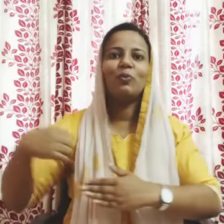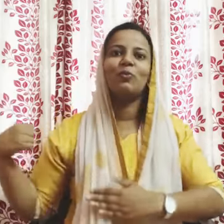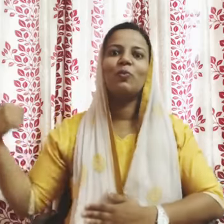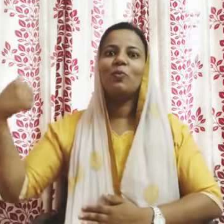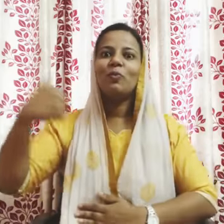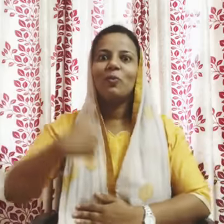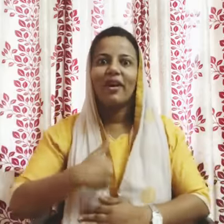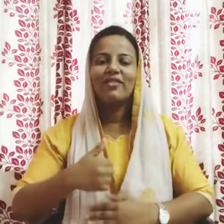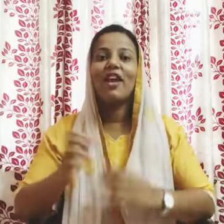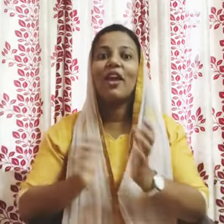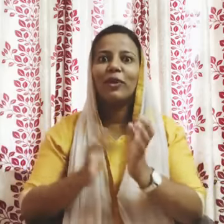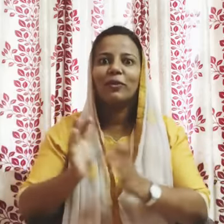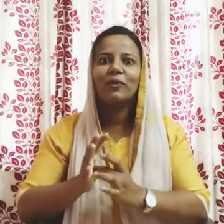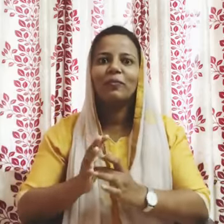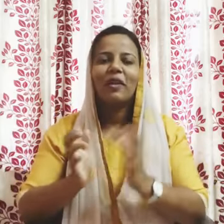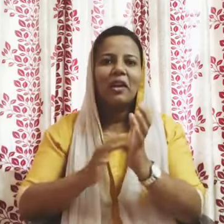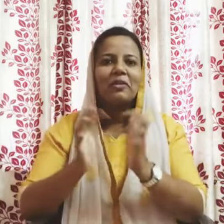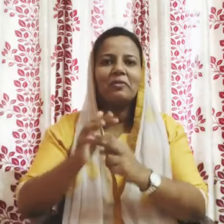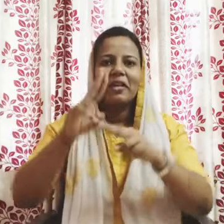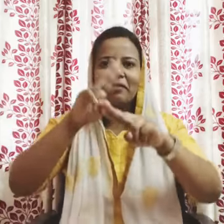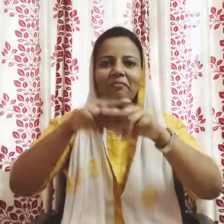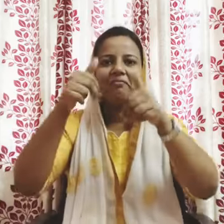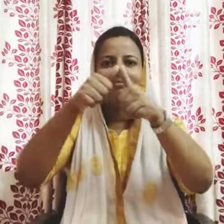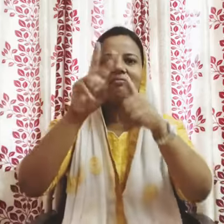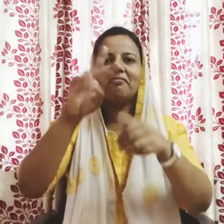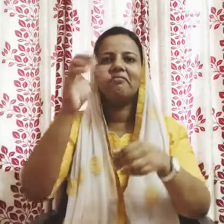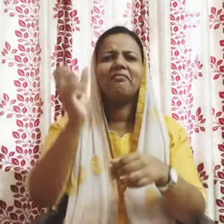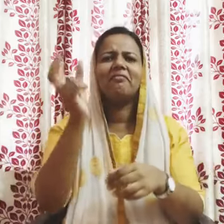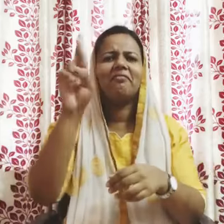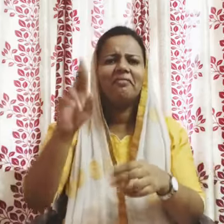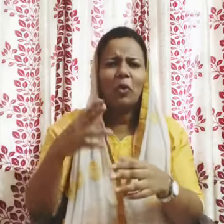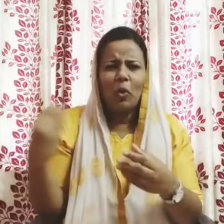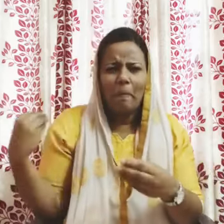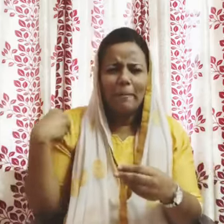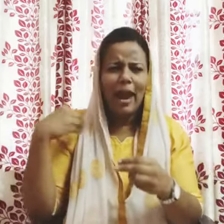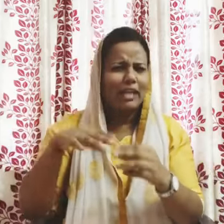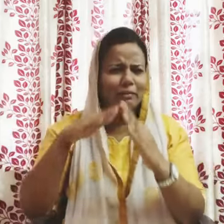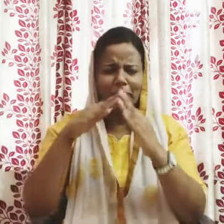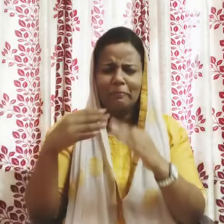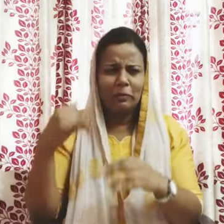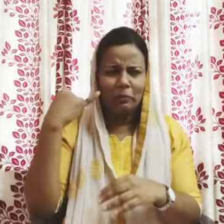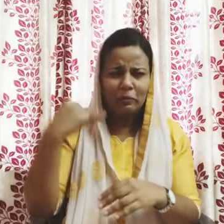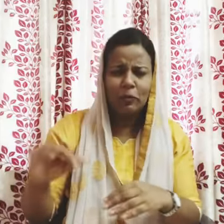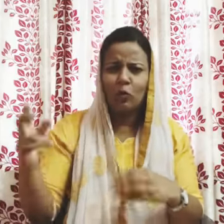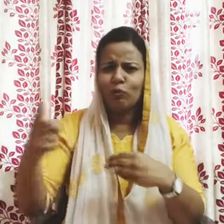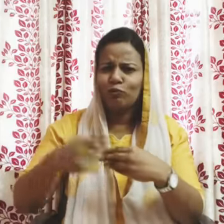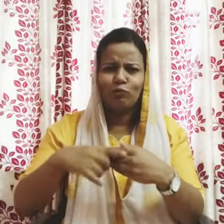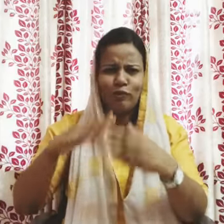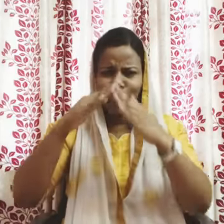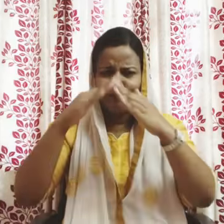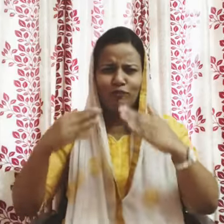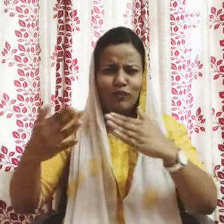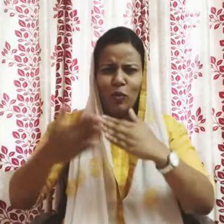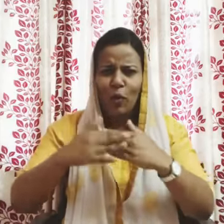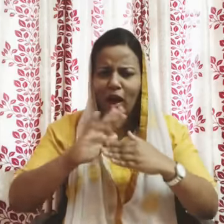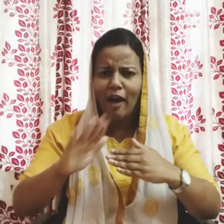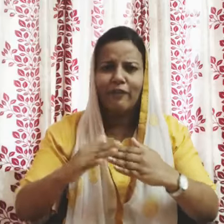വിശ്വസിച്ച്, കർത്താവ് നിങ്ങൾക്ക് ചുറ്റും പരിചയം. ഇത് അവന്റെ ഫേവർ എന്ന് പറയുന്നത്. ഒരനർത്ഥവും ഭവിക്കാതെ, ഒരു ബാധയും നിങ്ങളുടെ കൂടാരത്തിന് അടുത്ത് വരാൻ